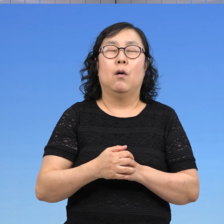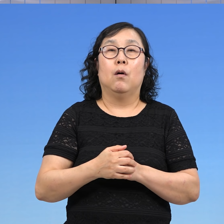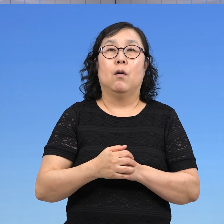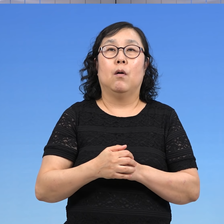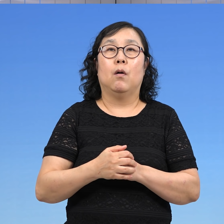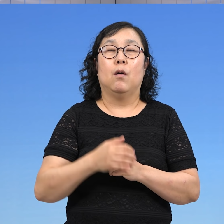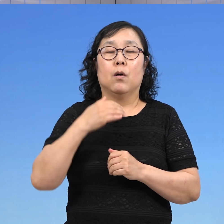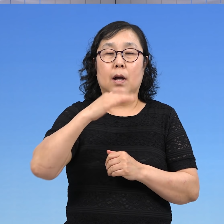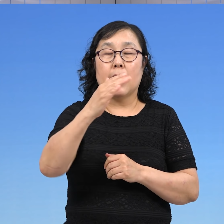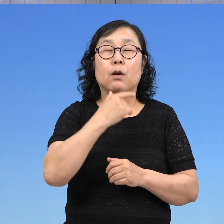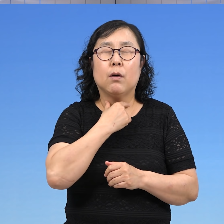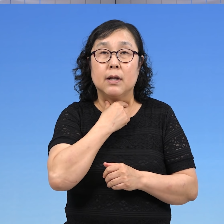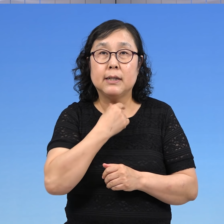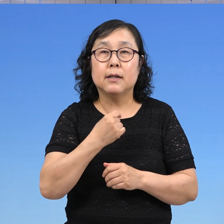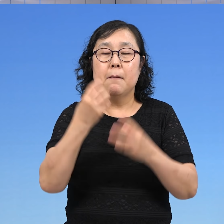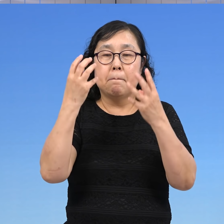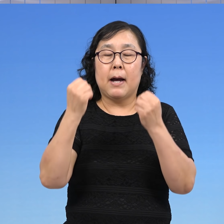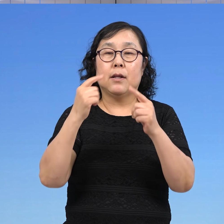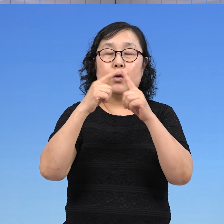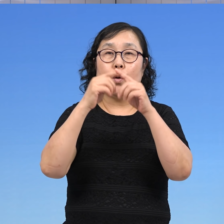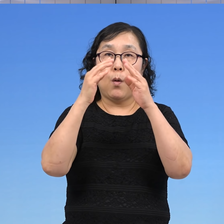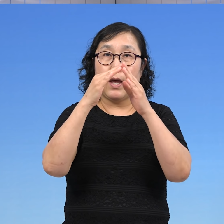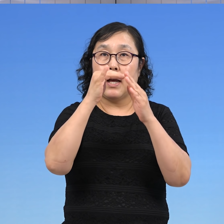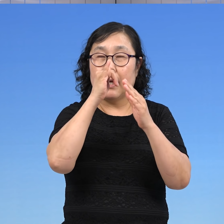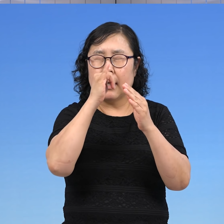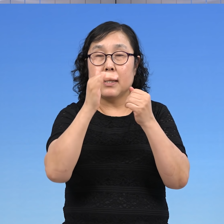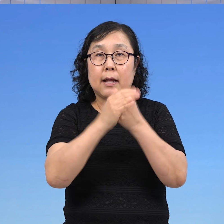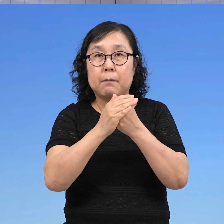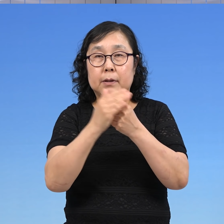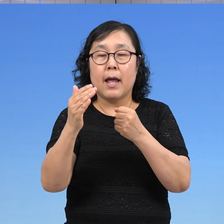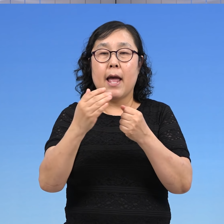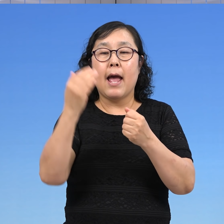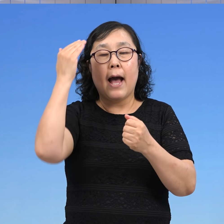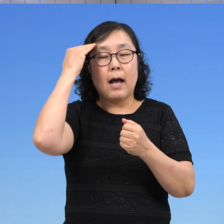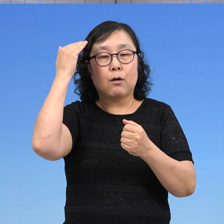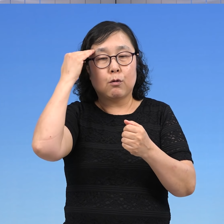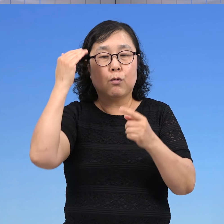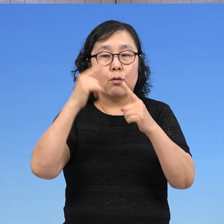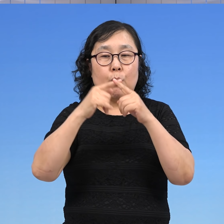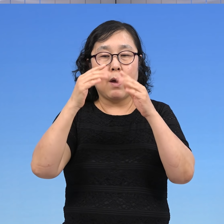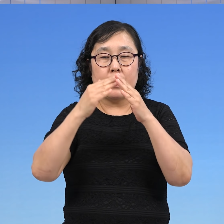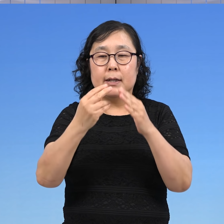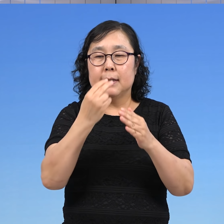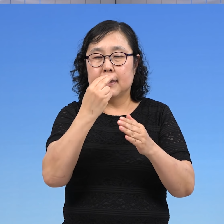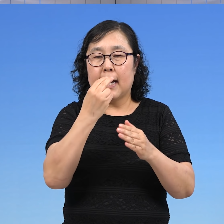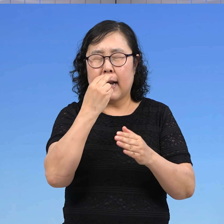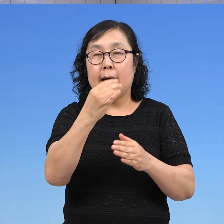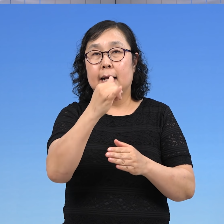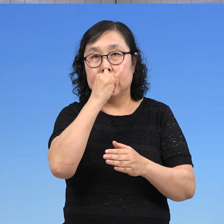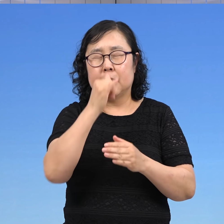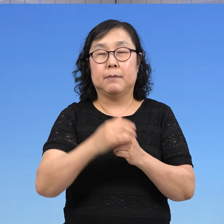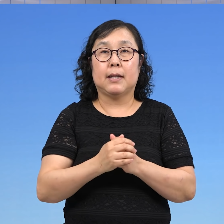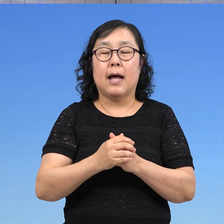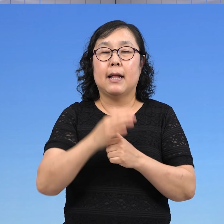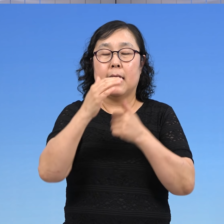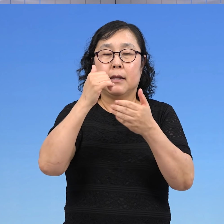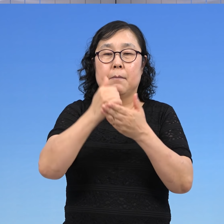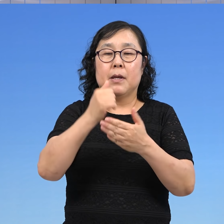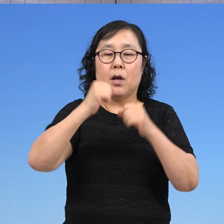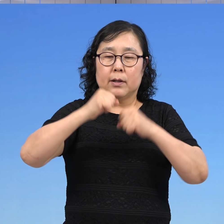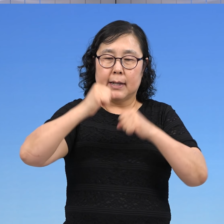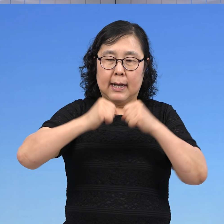수많은 성도들이 계시 너나 한국교회 살아 있습니다 희망이 있습니다 하나님의 역사 하실 줄로